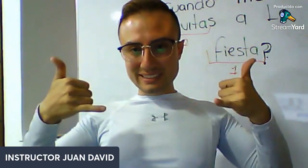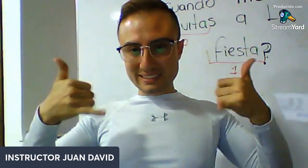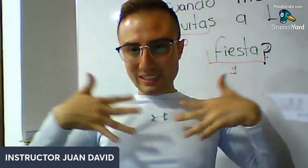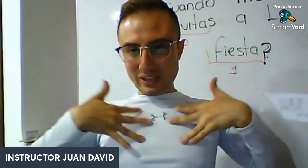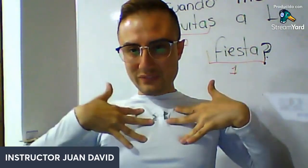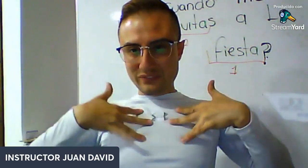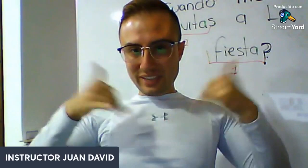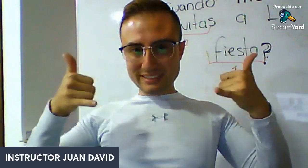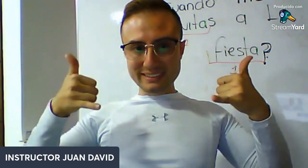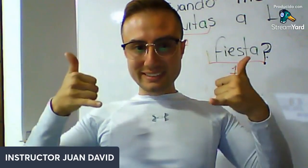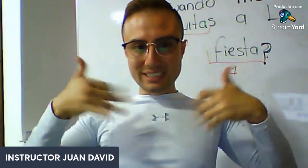feliz